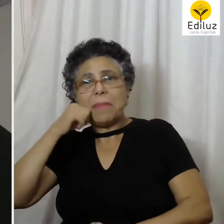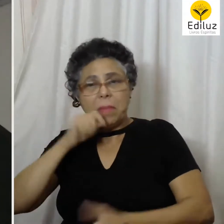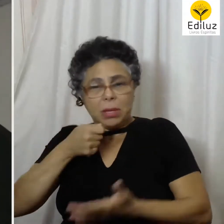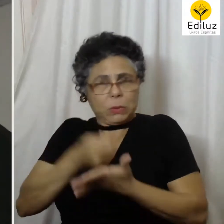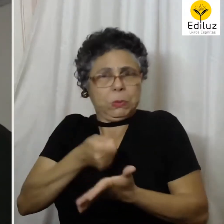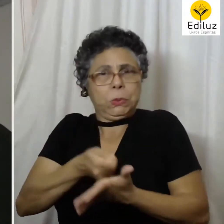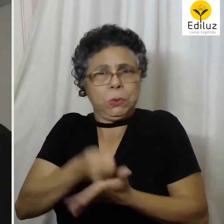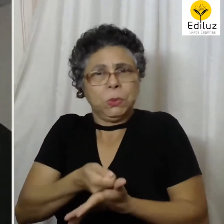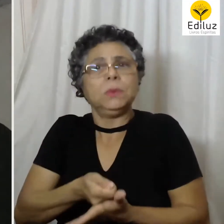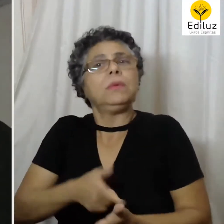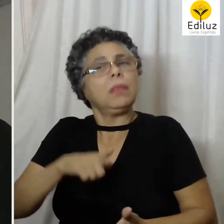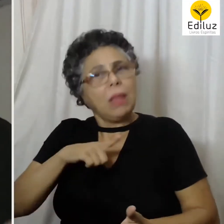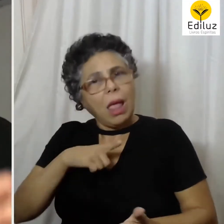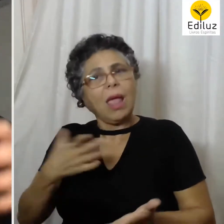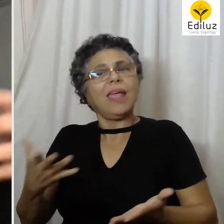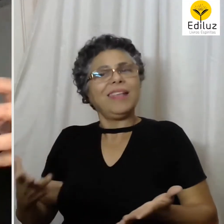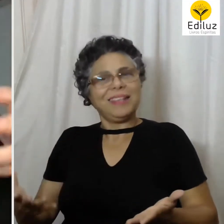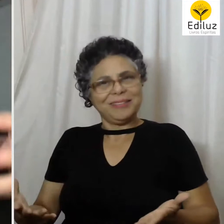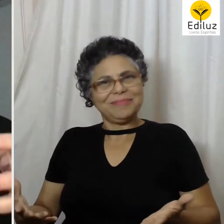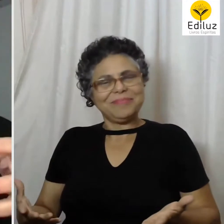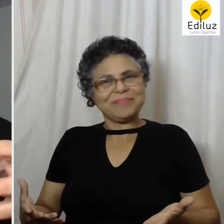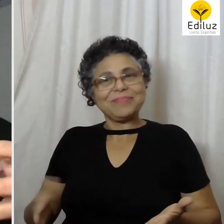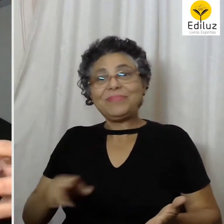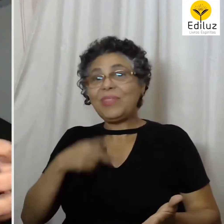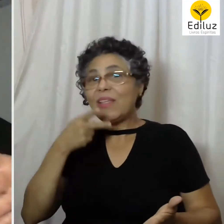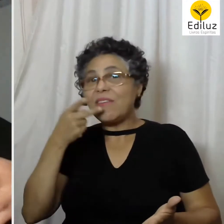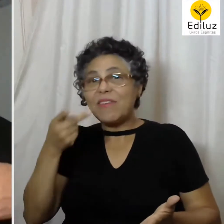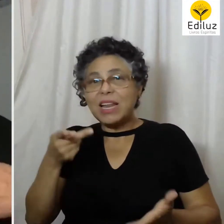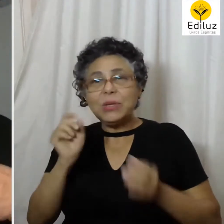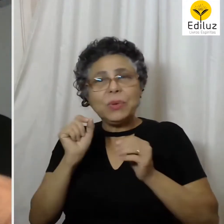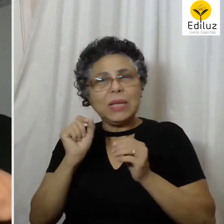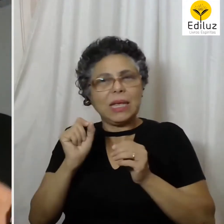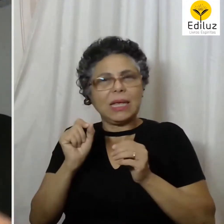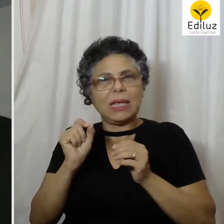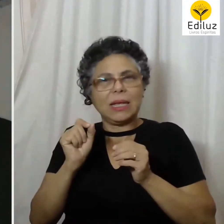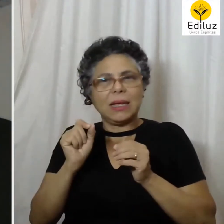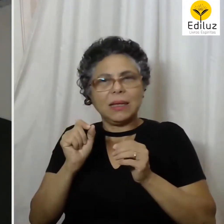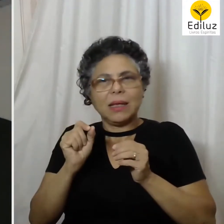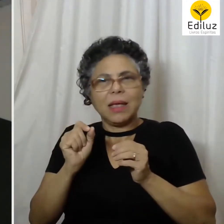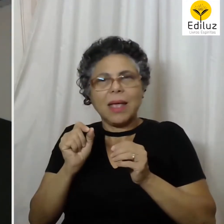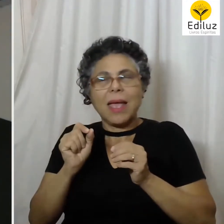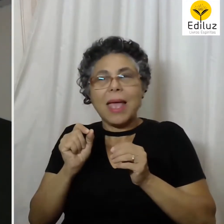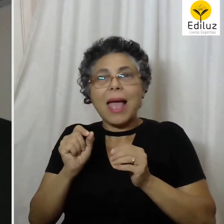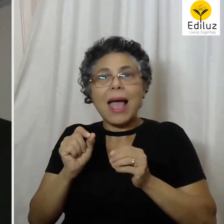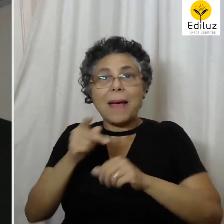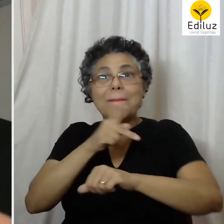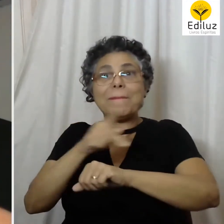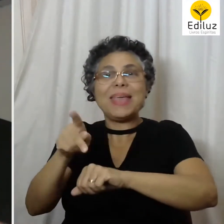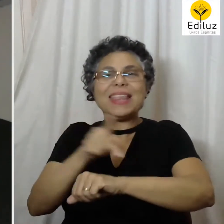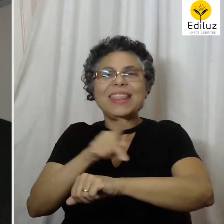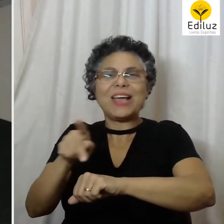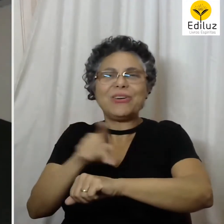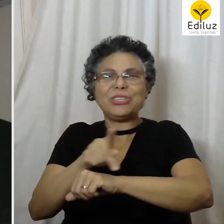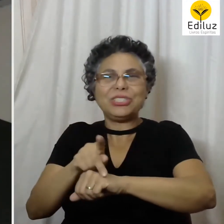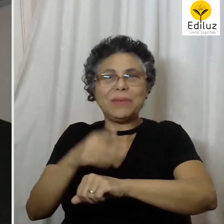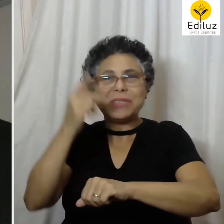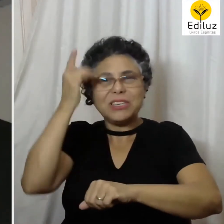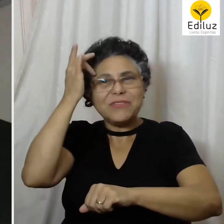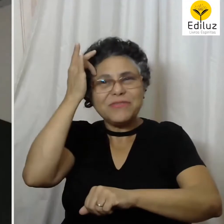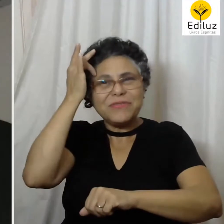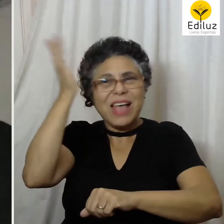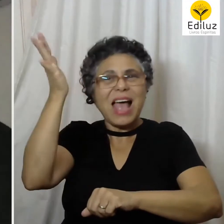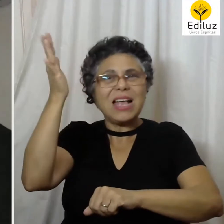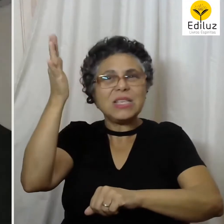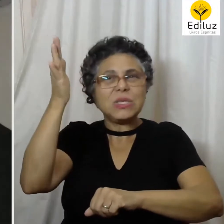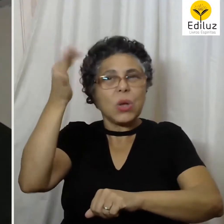lógico, nós estamos fazendo esse corte para fins pedagógicos, né? Para facilitar a nossa